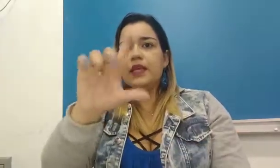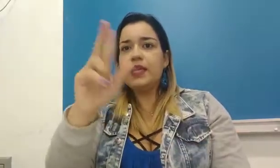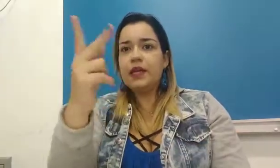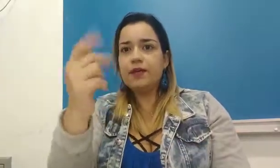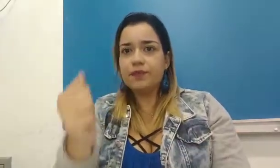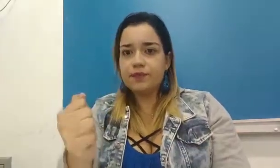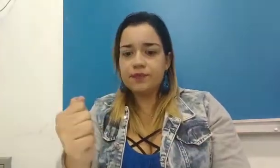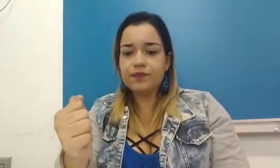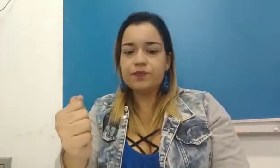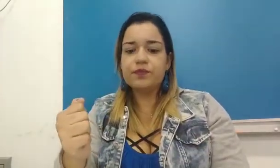ilha,